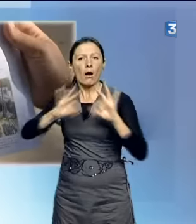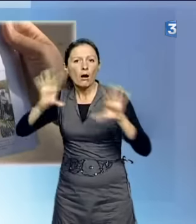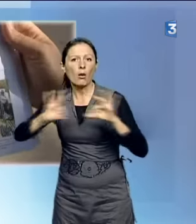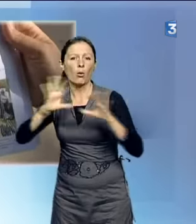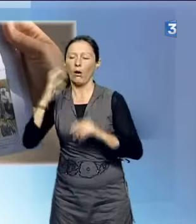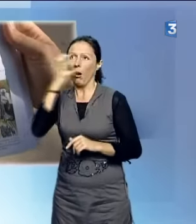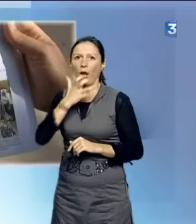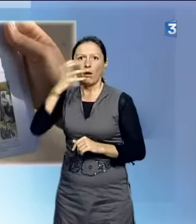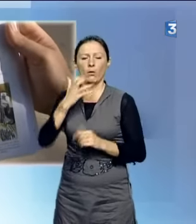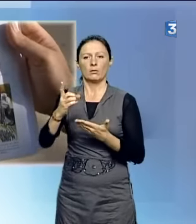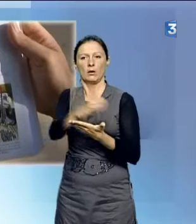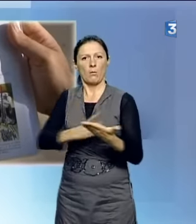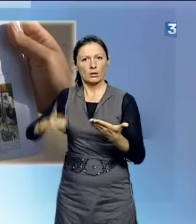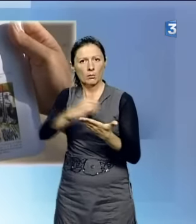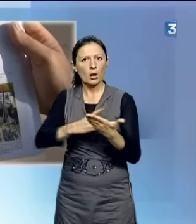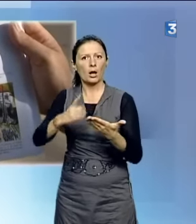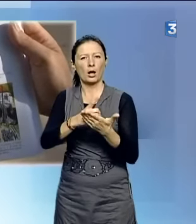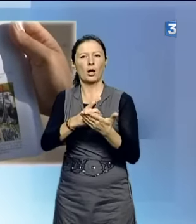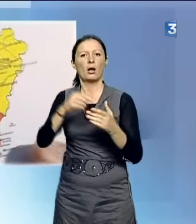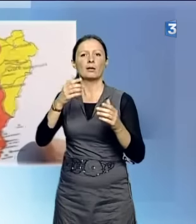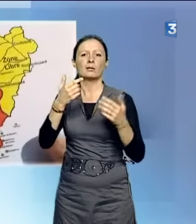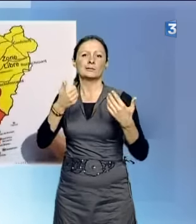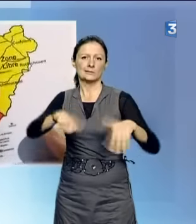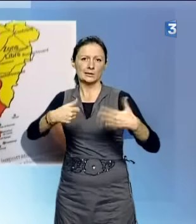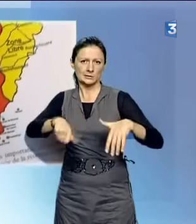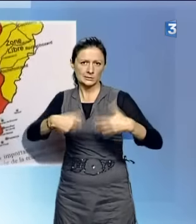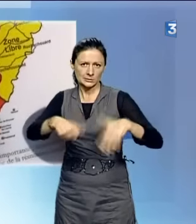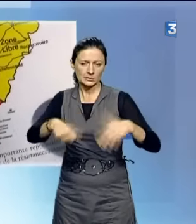juifs auraient été déportés depuis la Charente.